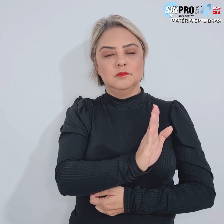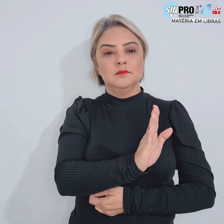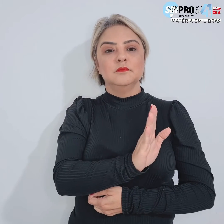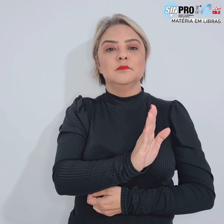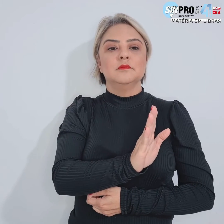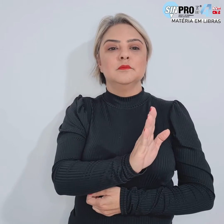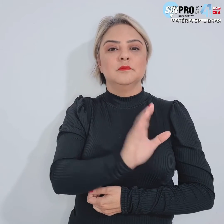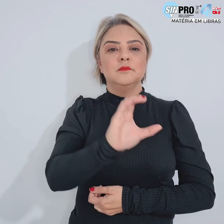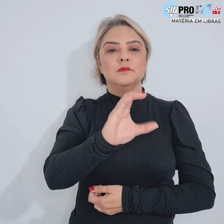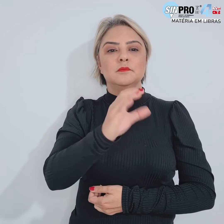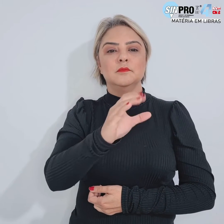Ceissa Simões,